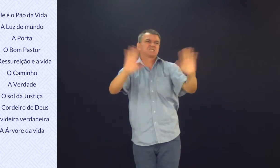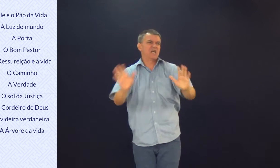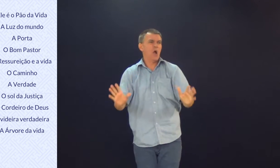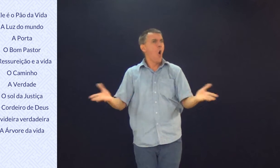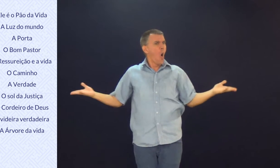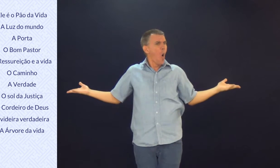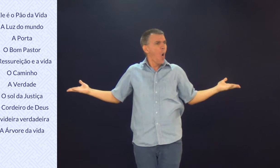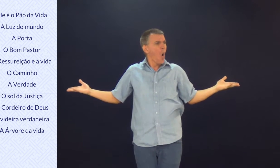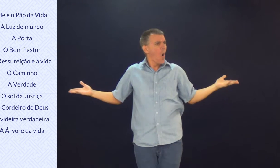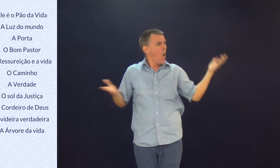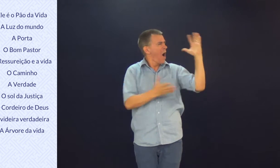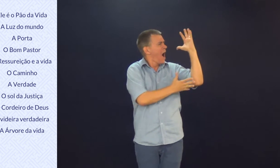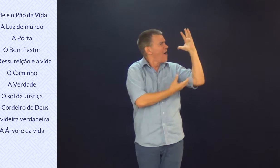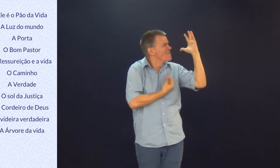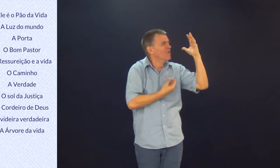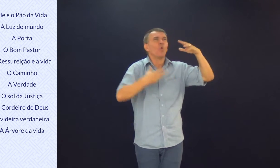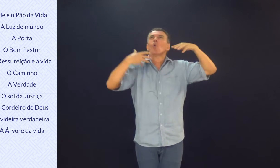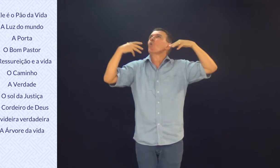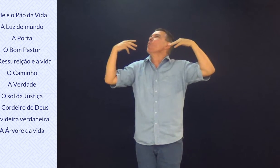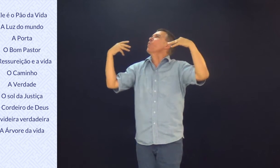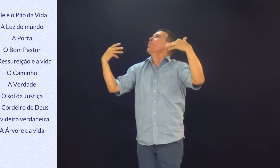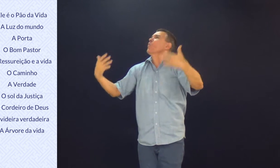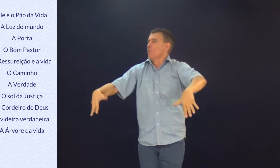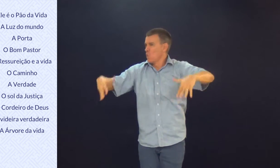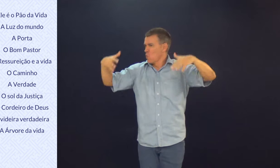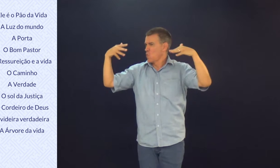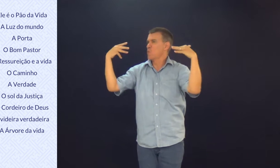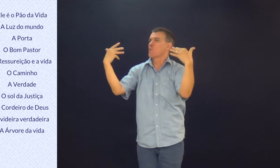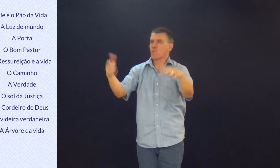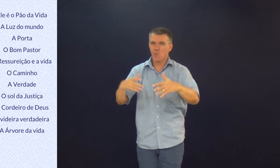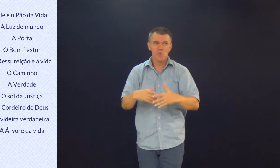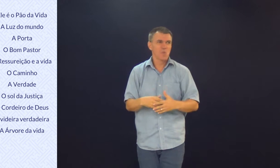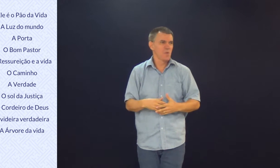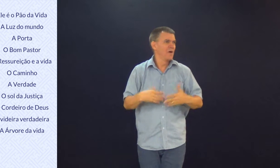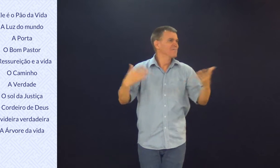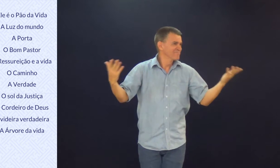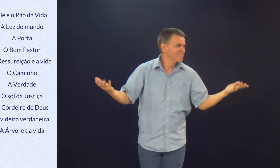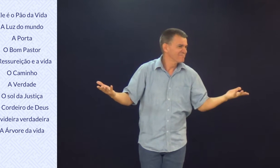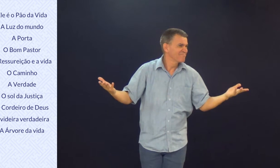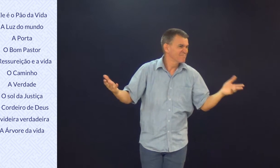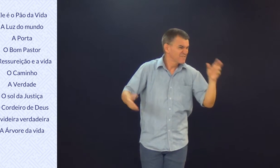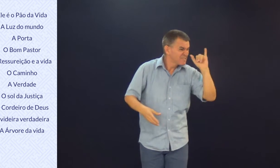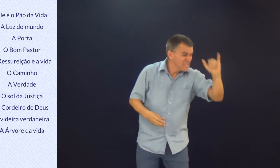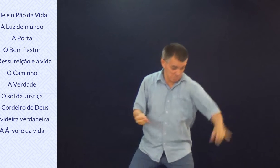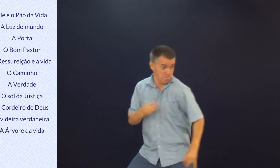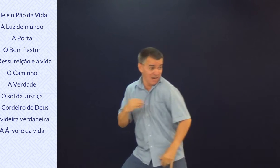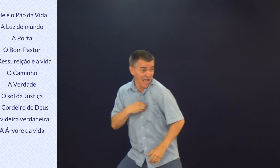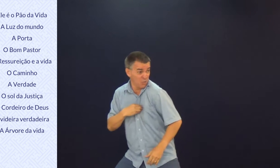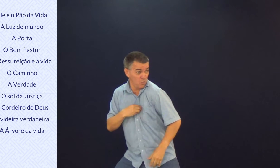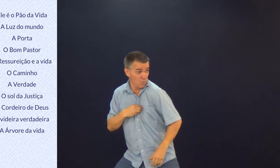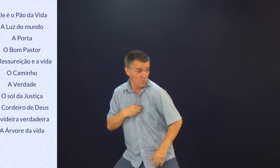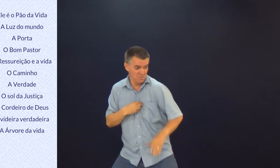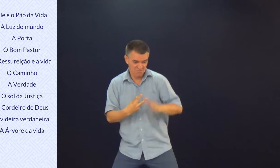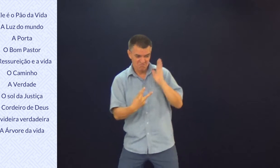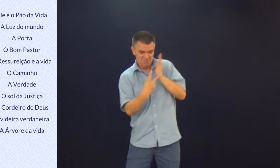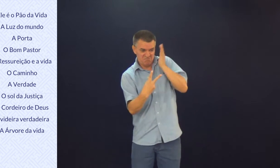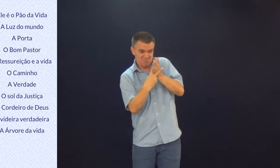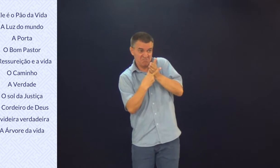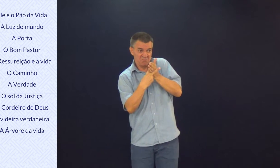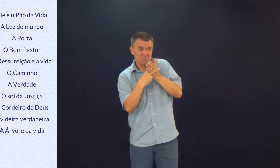precisa de arranjar um lugar pra sentar não precisa é muito bacana mas se você